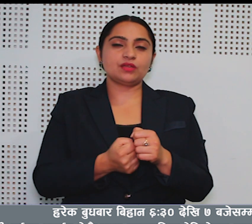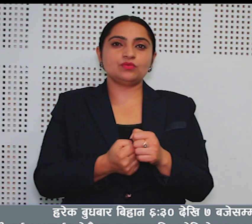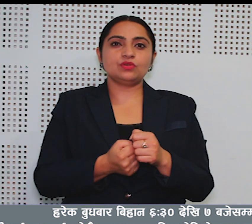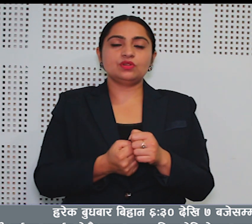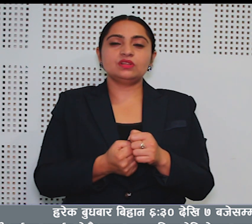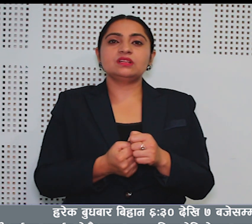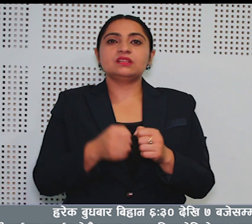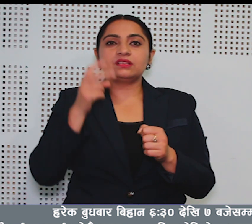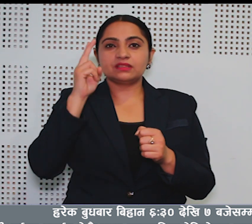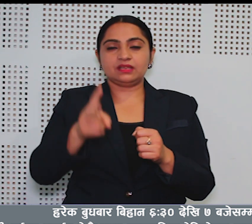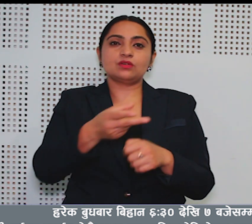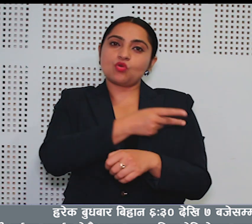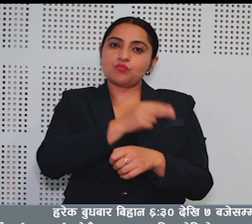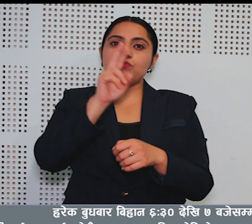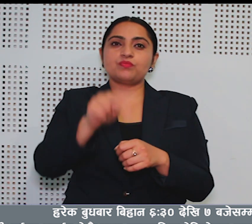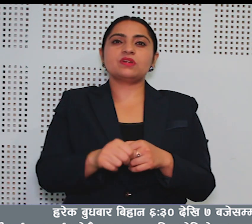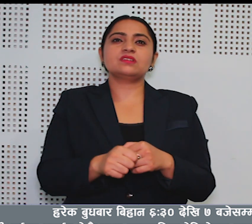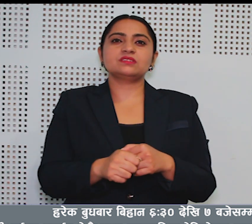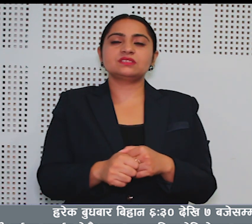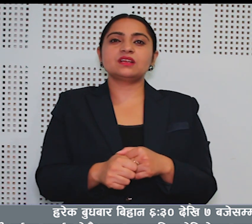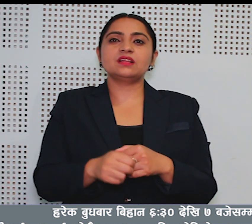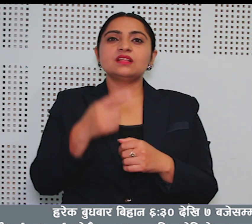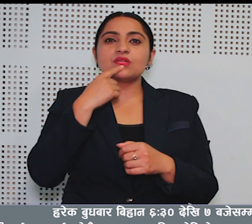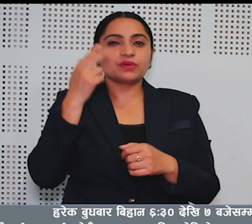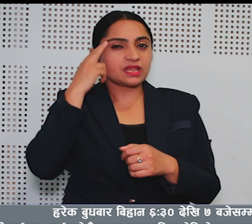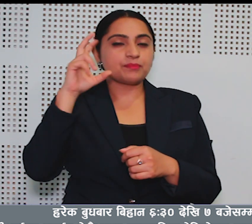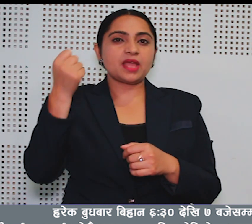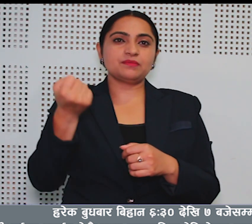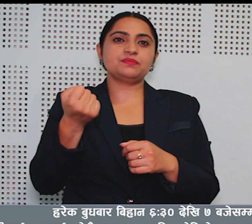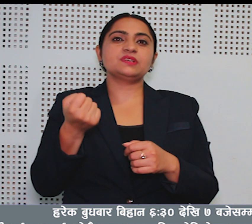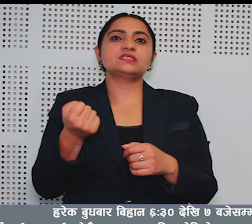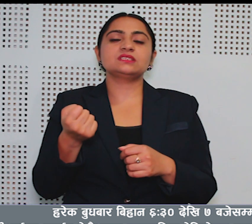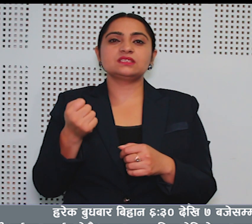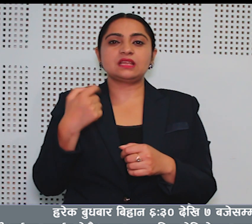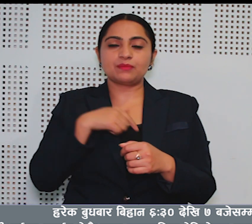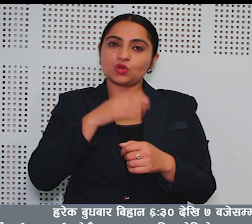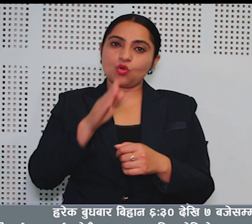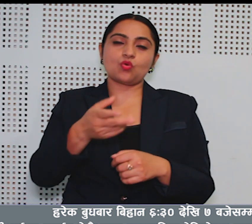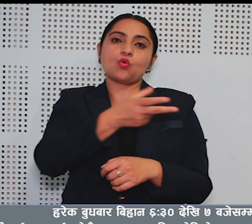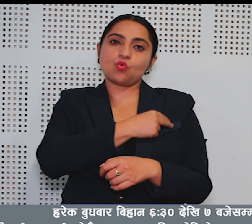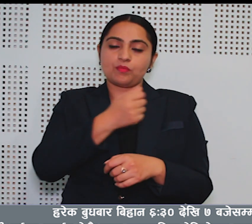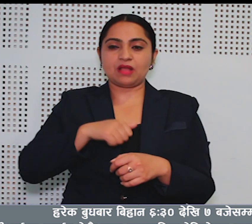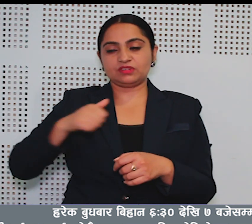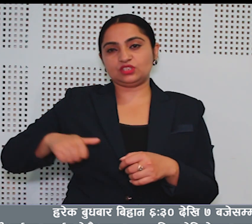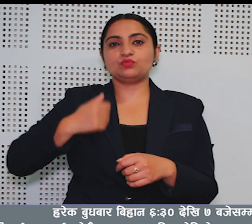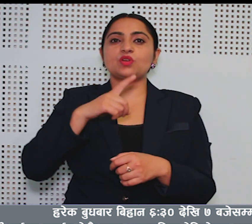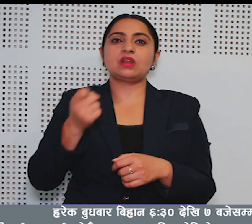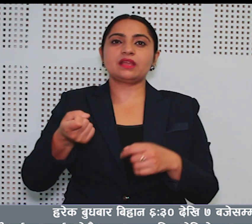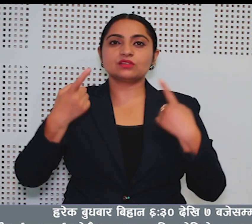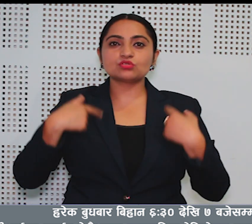त्यो नलगाउने हटाएर अनि लगाउने। यो खोप त आफ्नो जीवनको लागि रहेछ अनि आफ्नो शरीरको लागि रहेछ, यसले